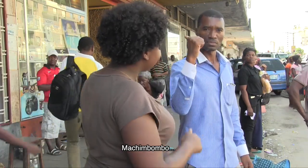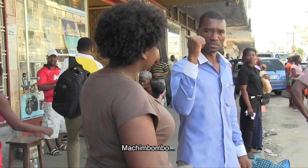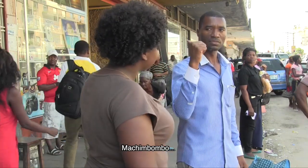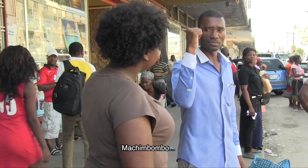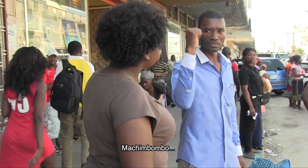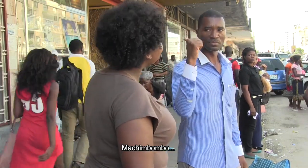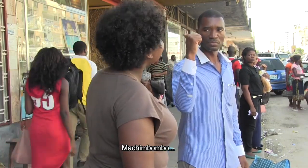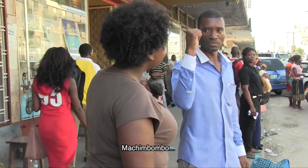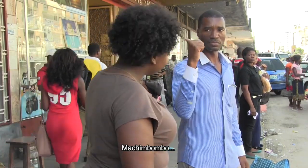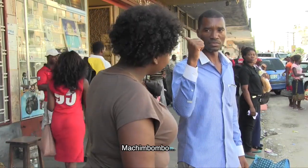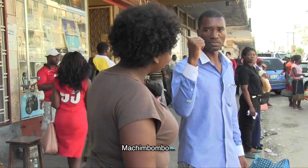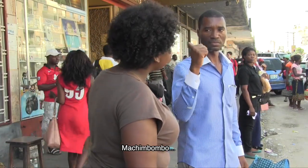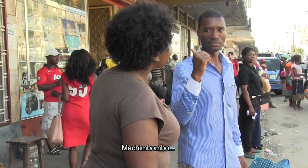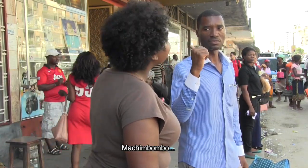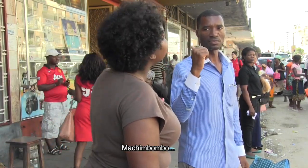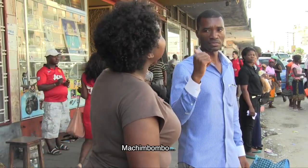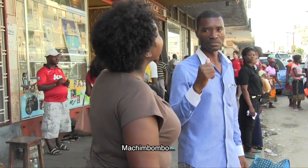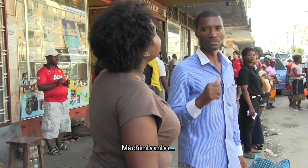Machimbombo